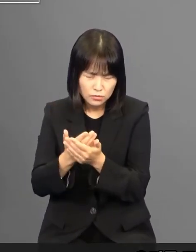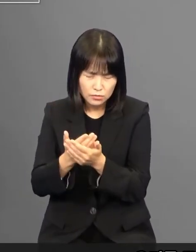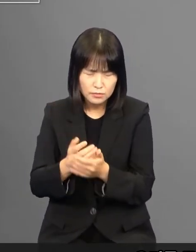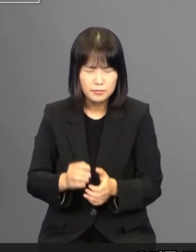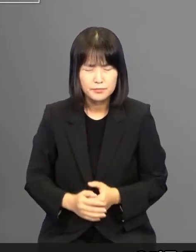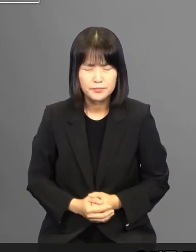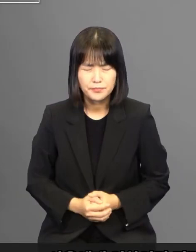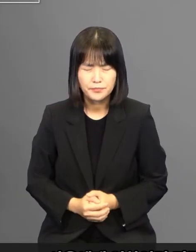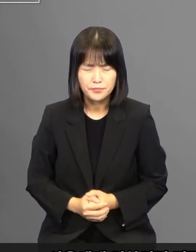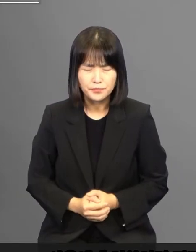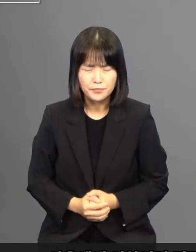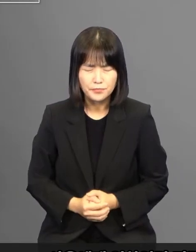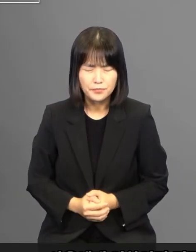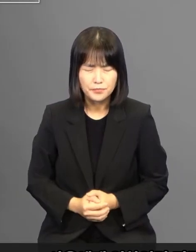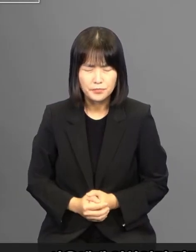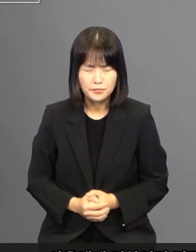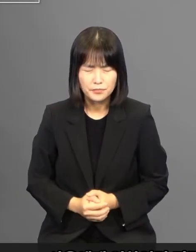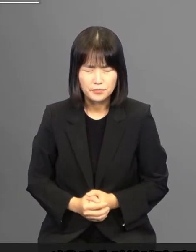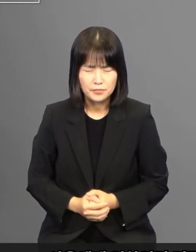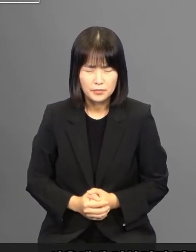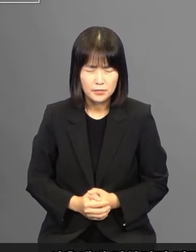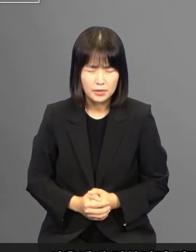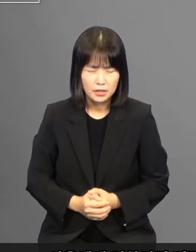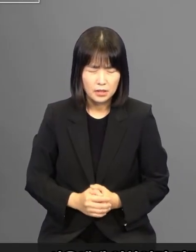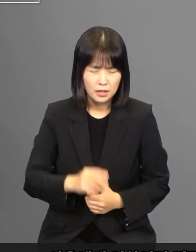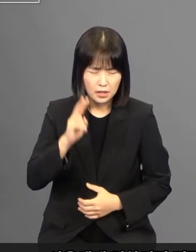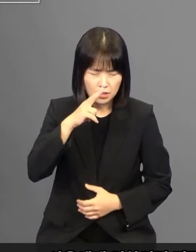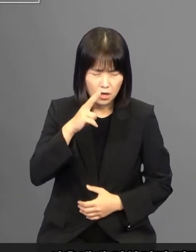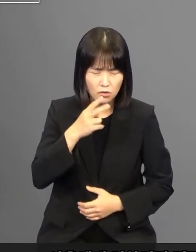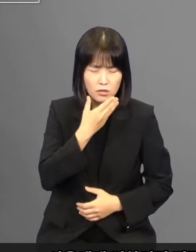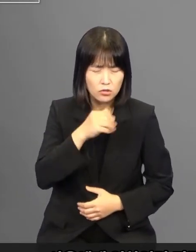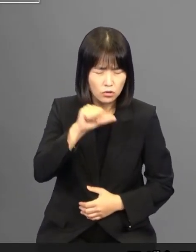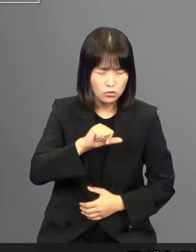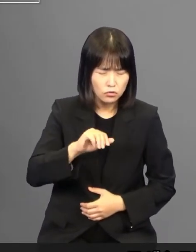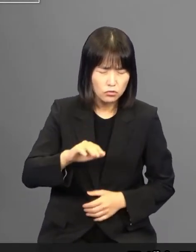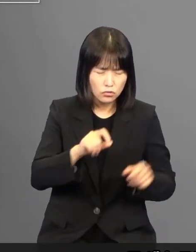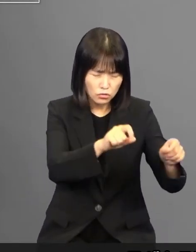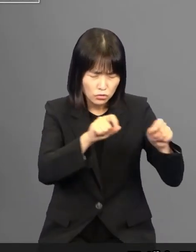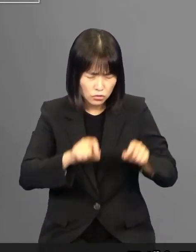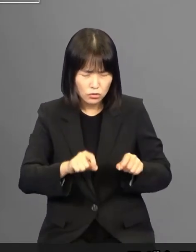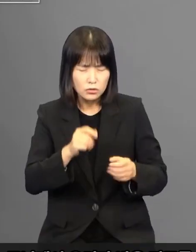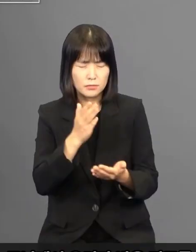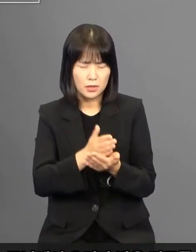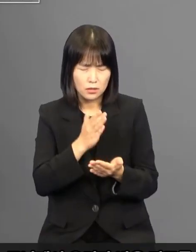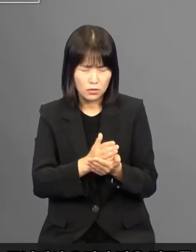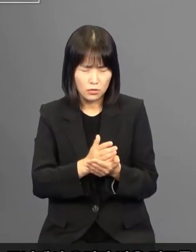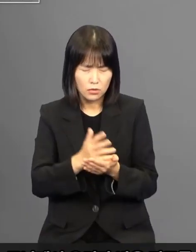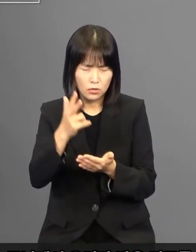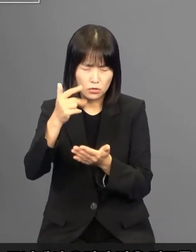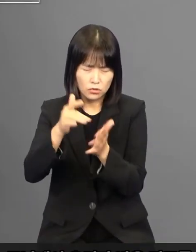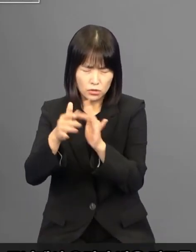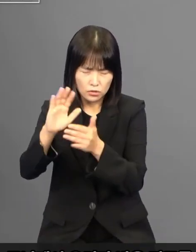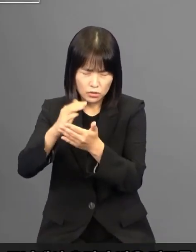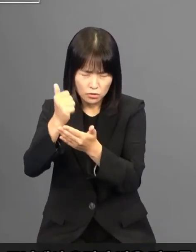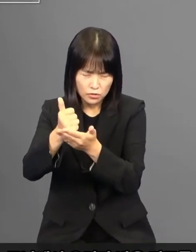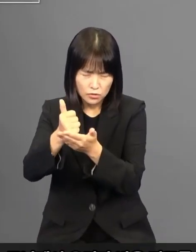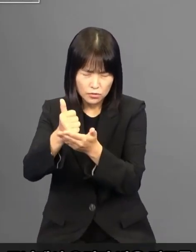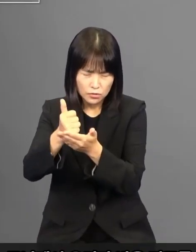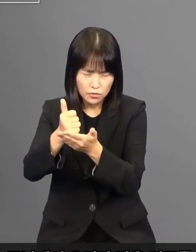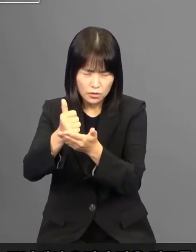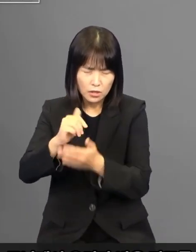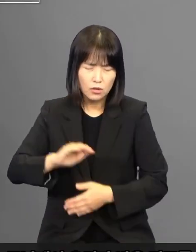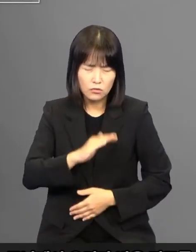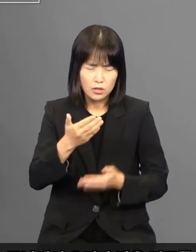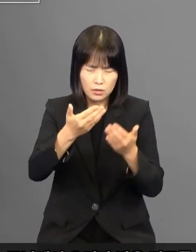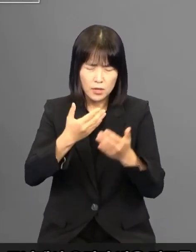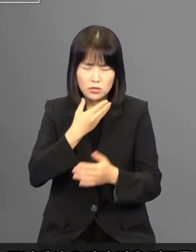여겨주십시오. 사울에게 임하였던 저주가 우리에게 임하는 것이 아니라 주 예수 그리스도의 십자가에서 주님께서 우리가 받을 저주를 다